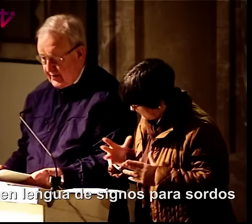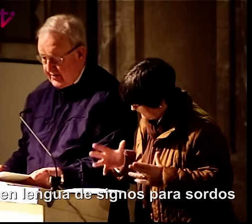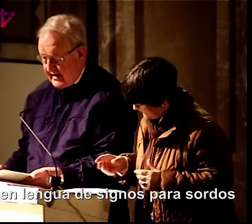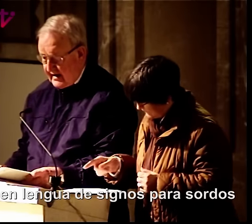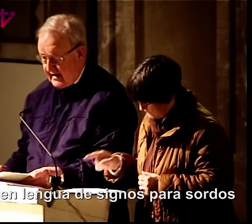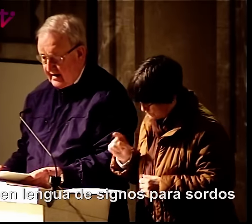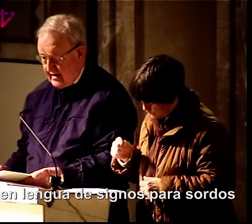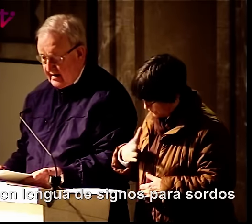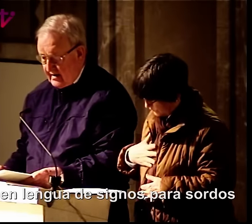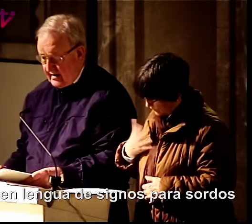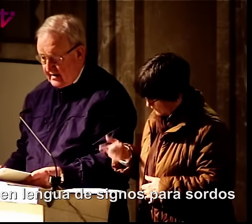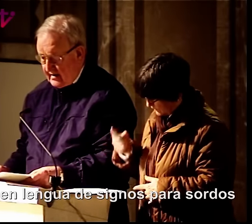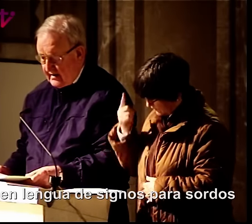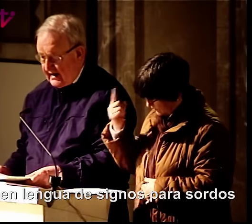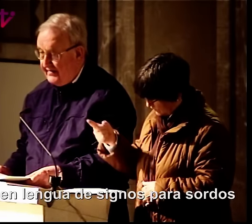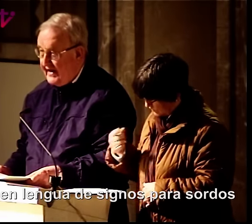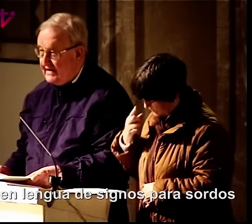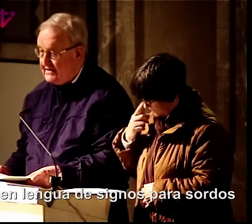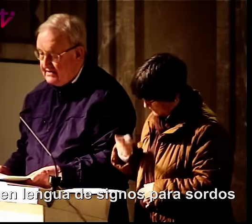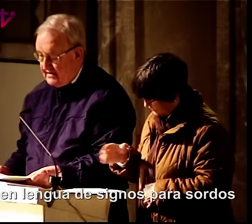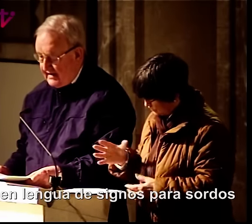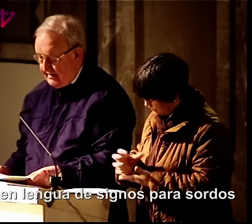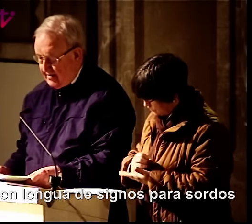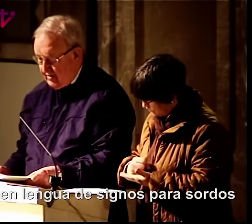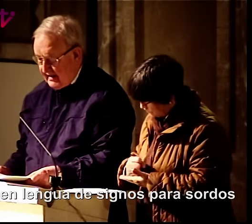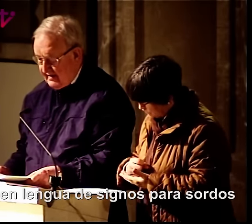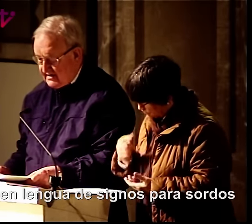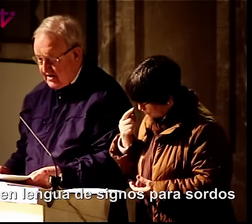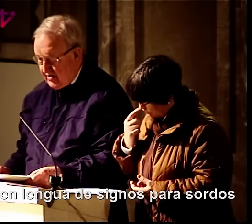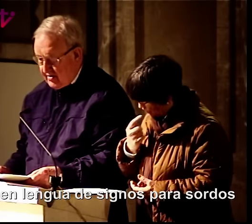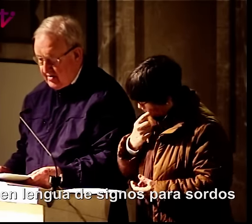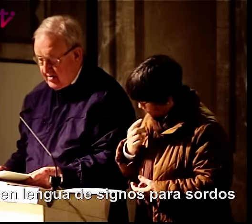porque grande es la sabiduría del Señor,